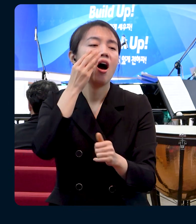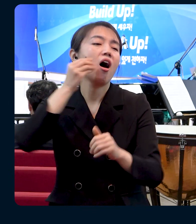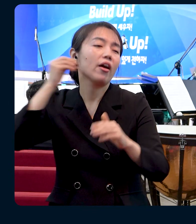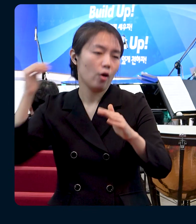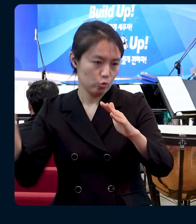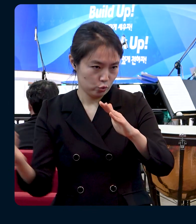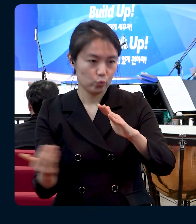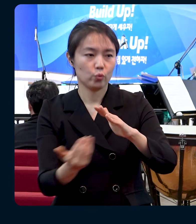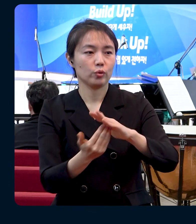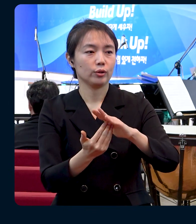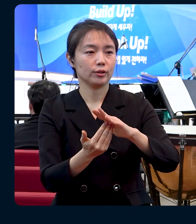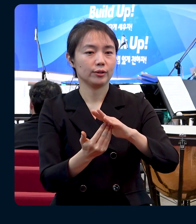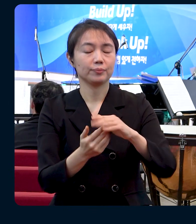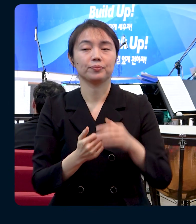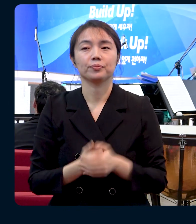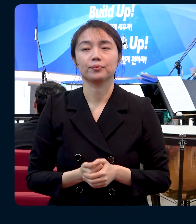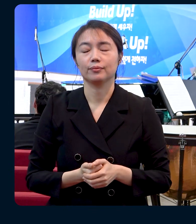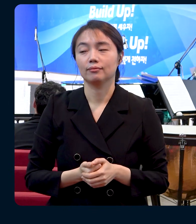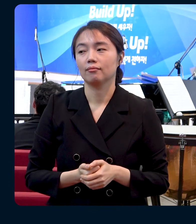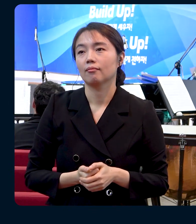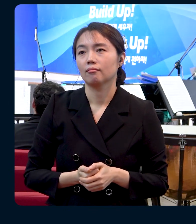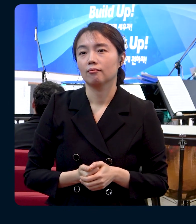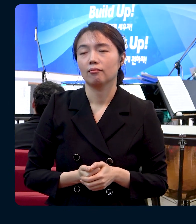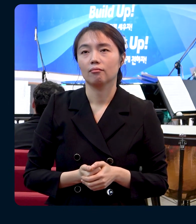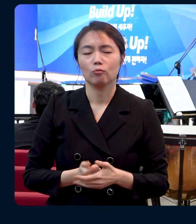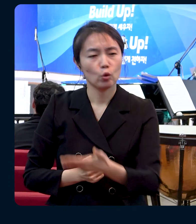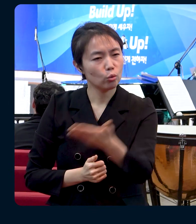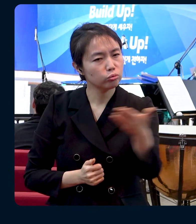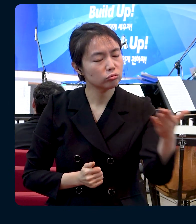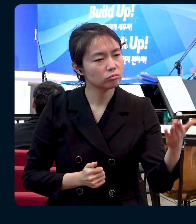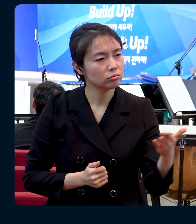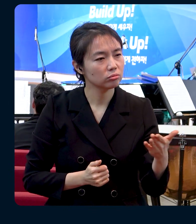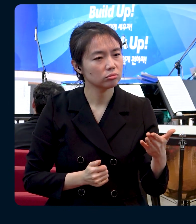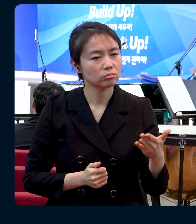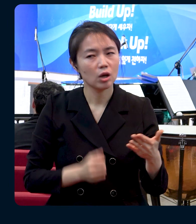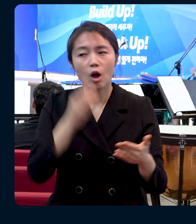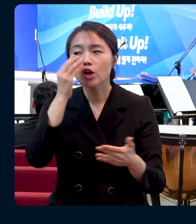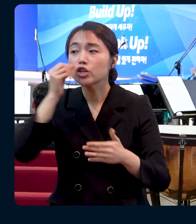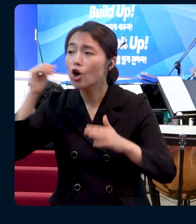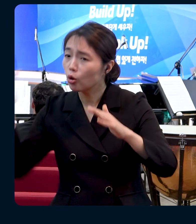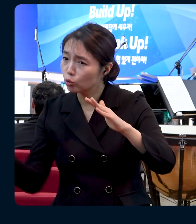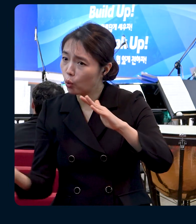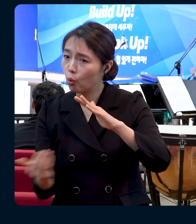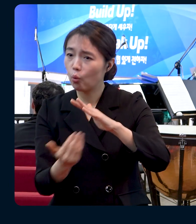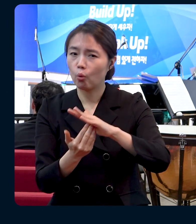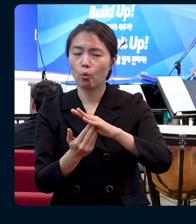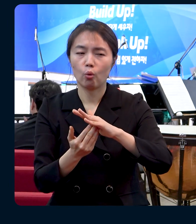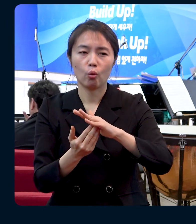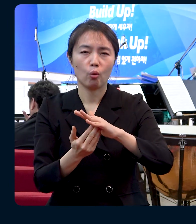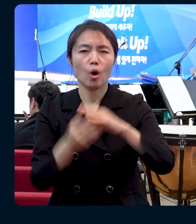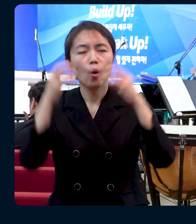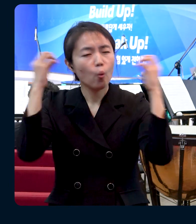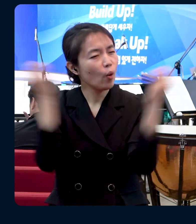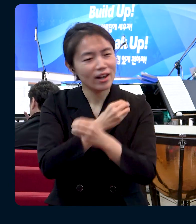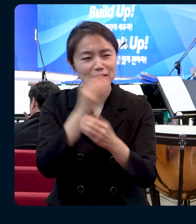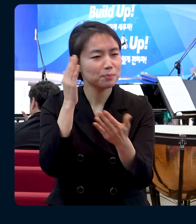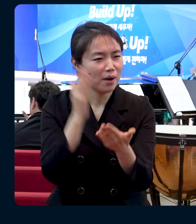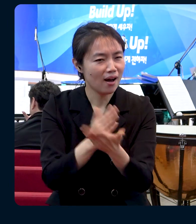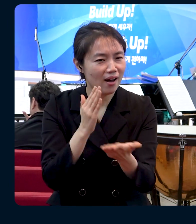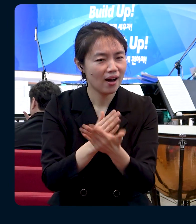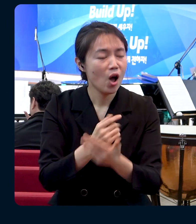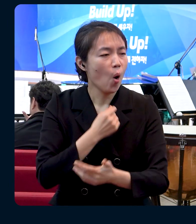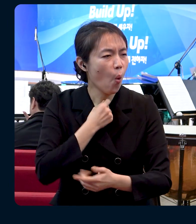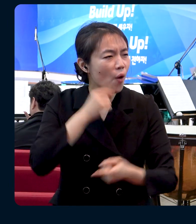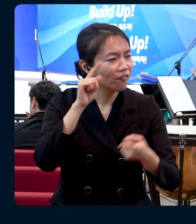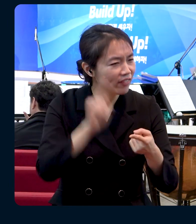형통합니다. 신실한 하나님의 사람은 형통하다. 그런데 여러분, 이 형통하다는 이 말이